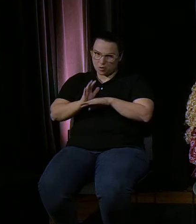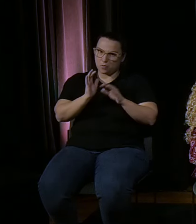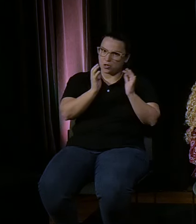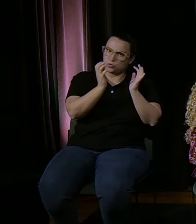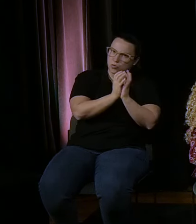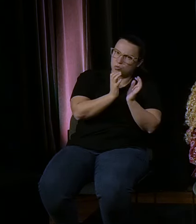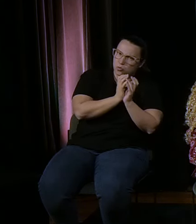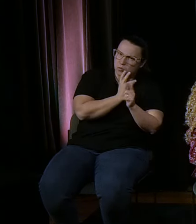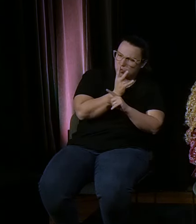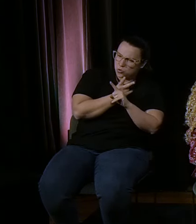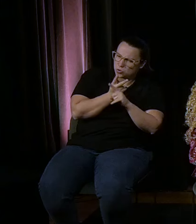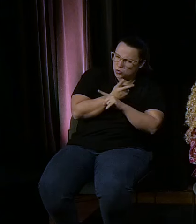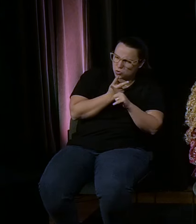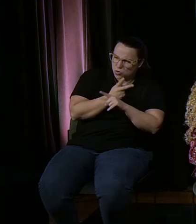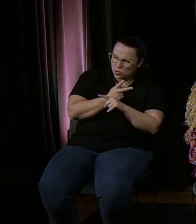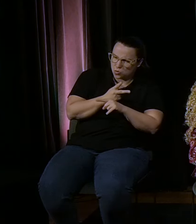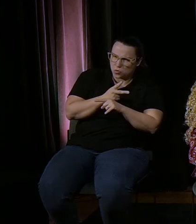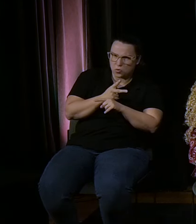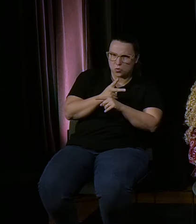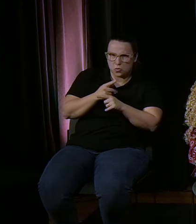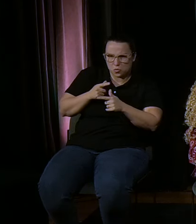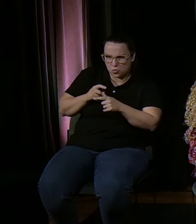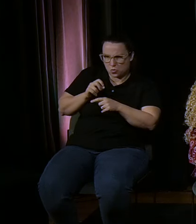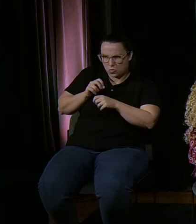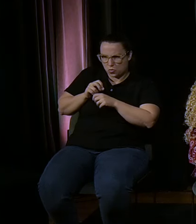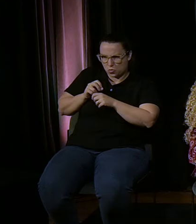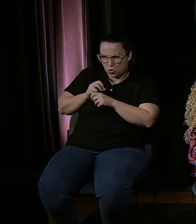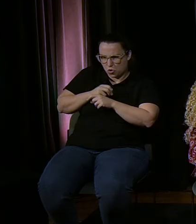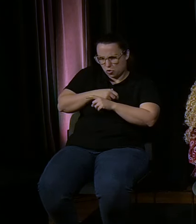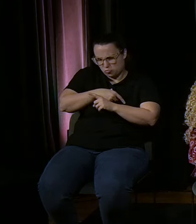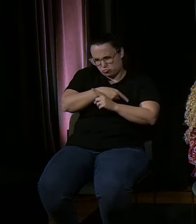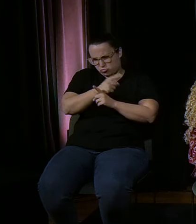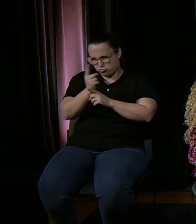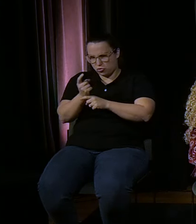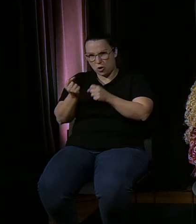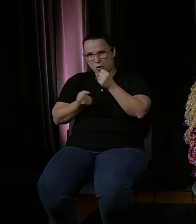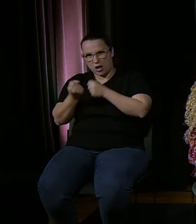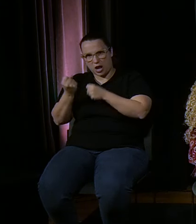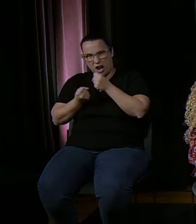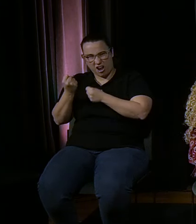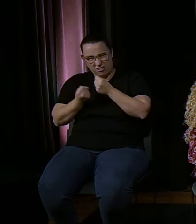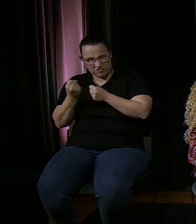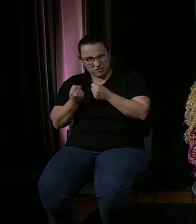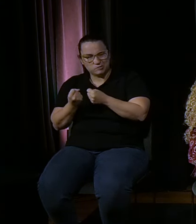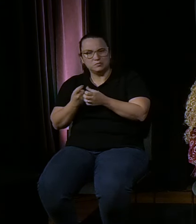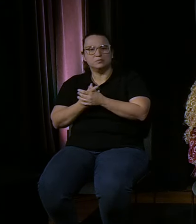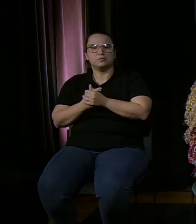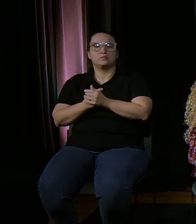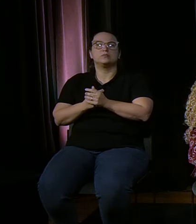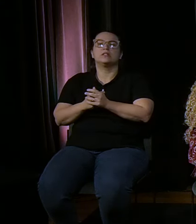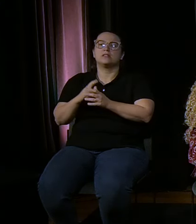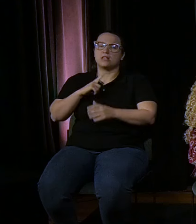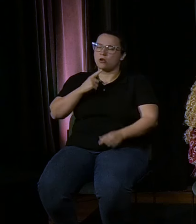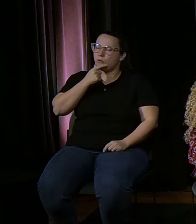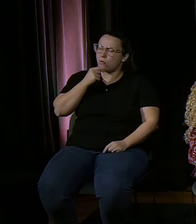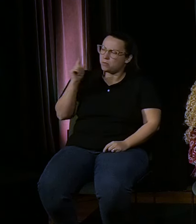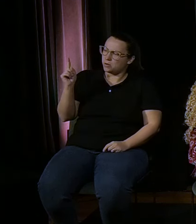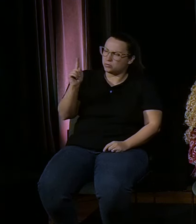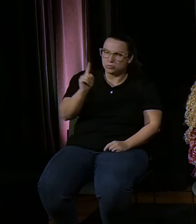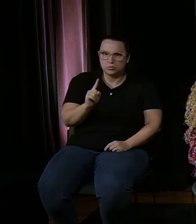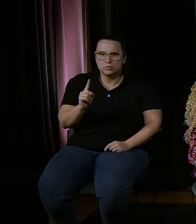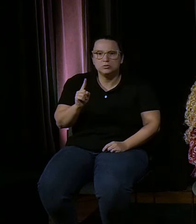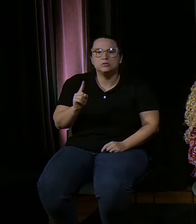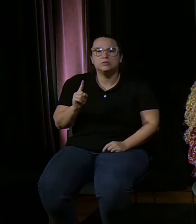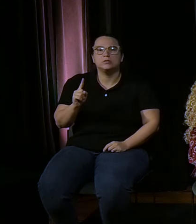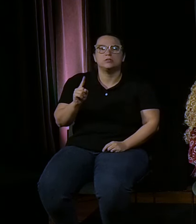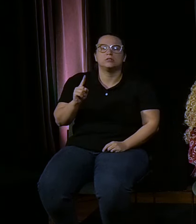que o procura para envenenar os carros, depois de uma aventura insólita, traz um rapaz que o dono